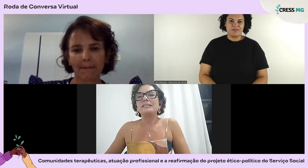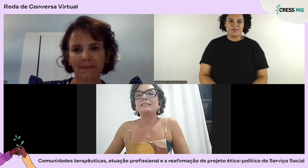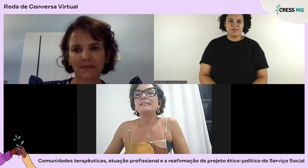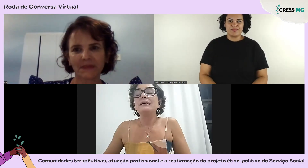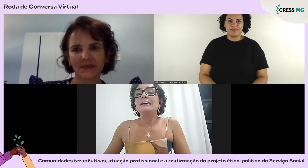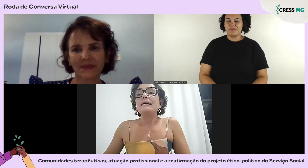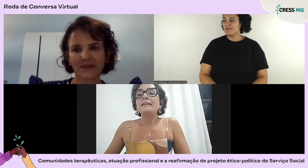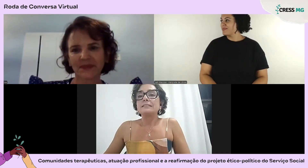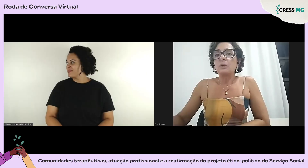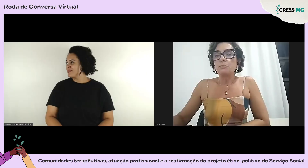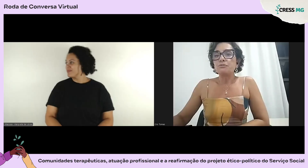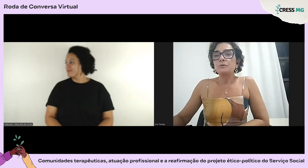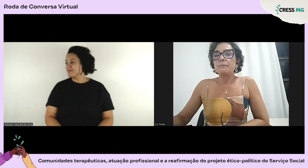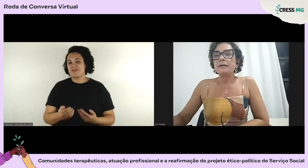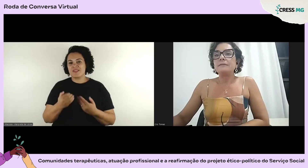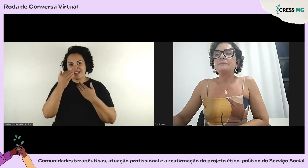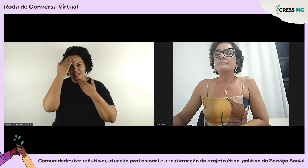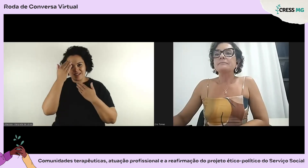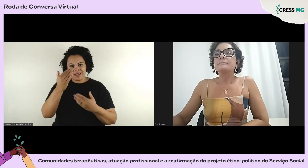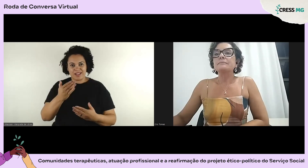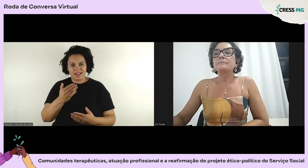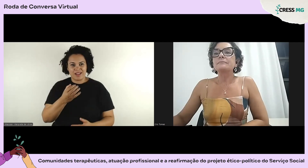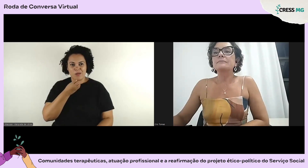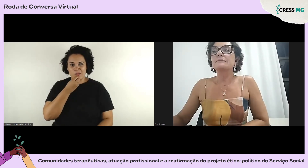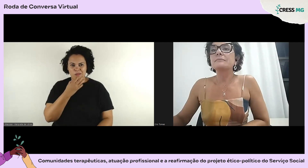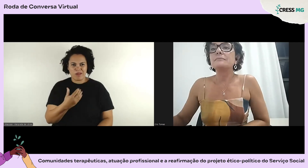Obrigada, Corina. Vocês estão me ouvindo bem?